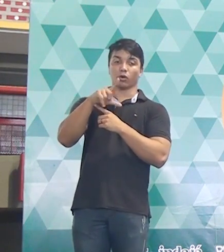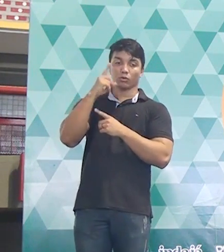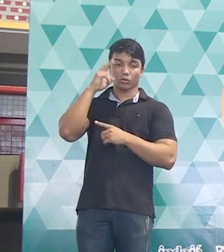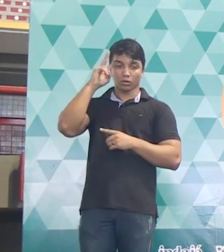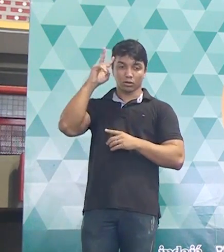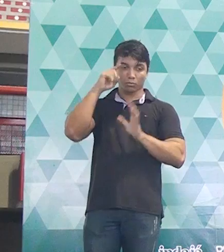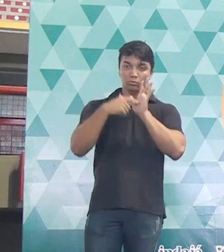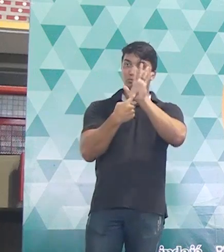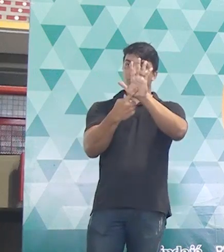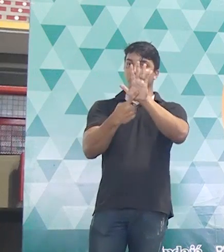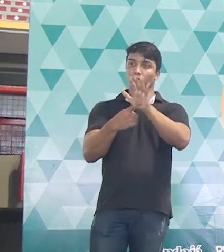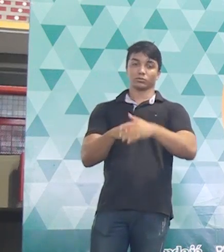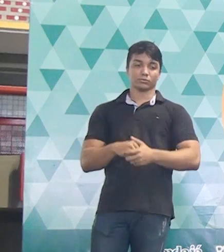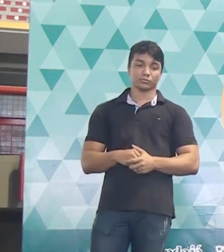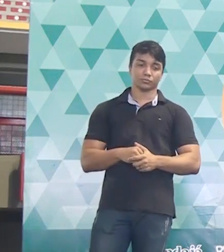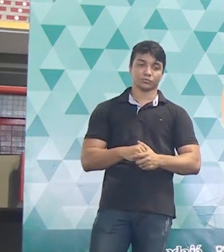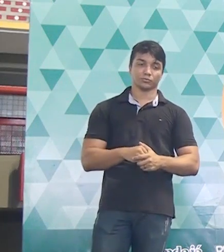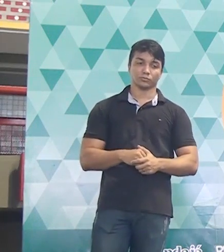aqui, ó.